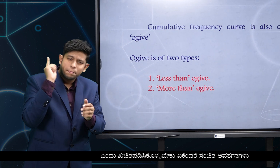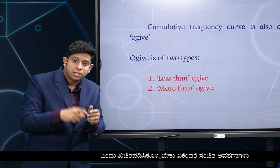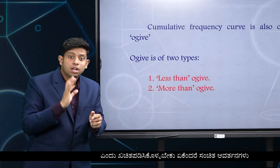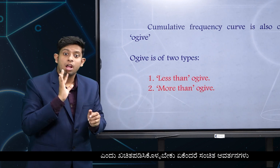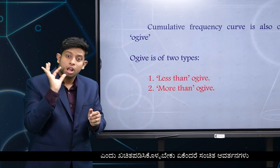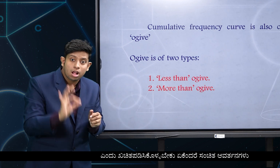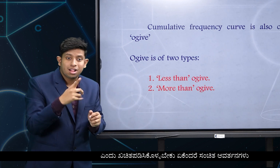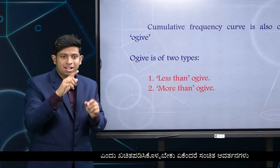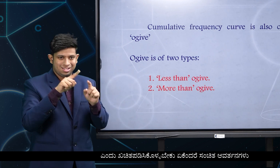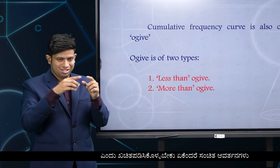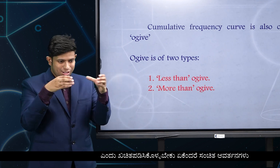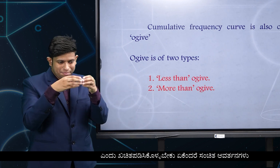ಎಂದು ಖಚಿತಪಡಿಸಿಕೊಳ್ಳಬೇಕು.